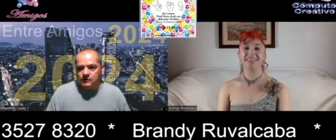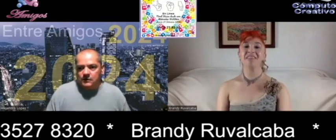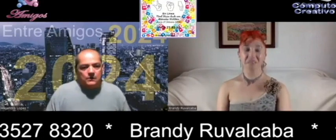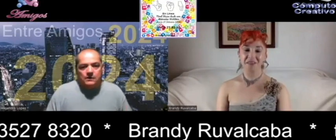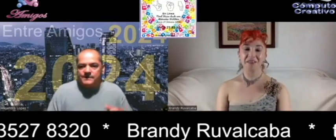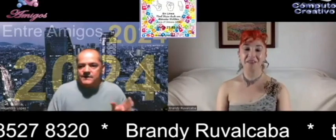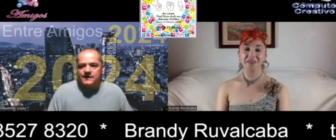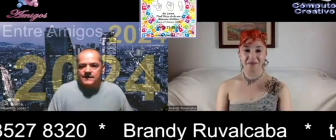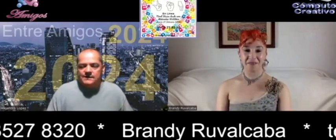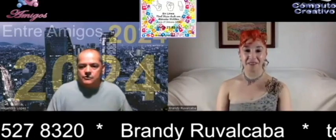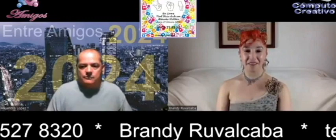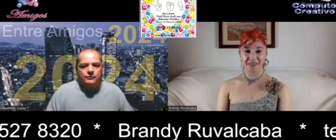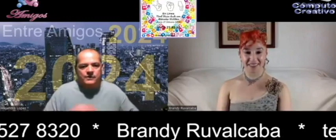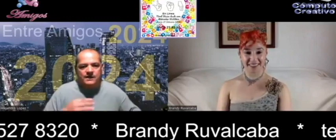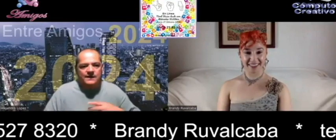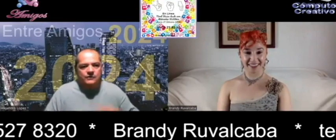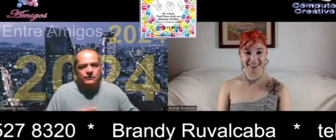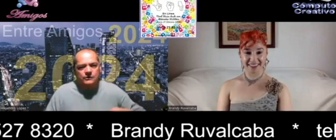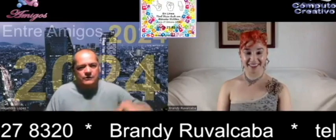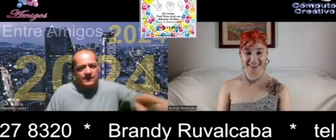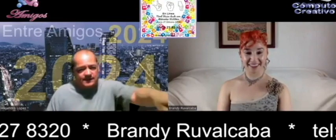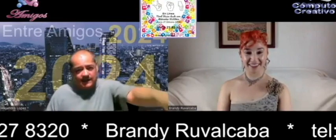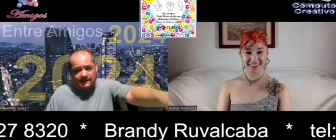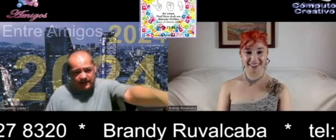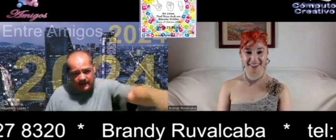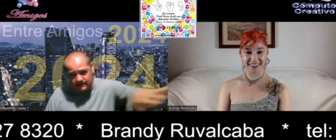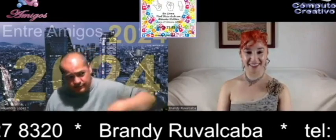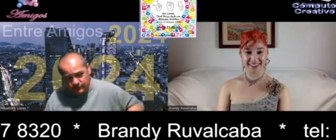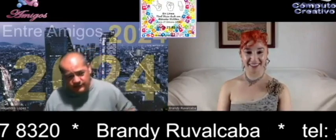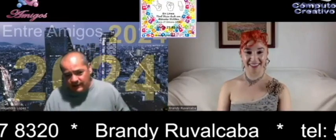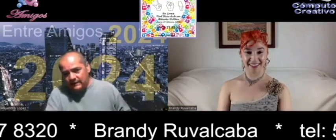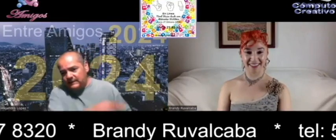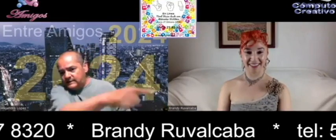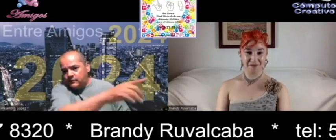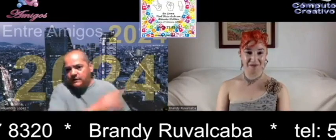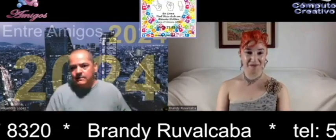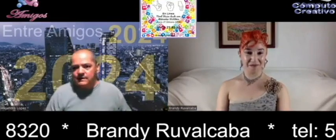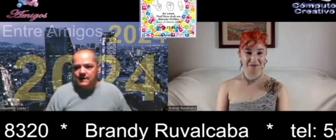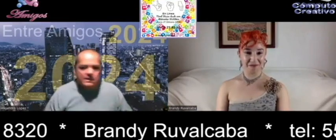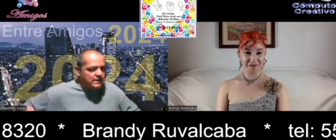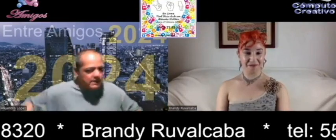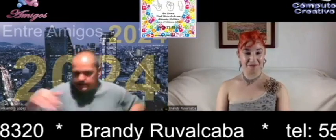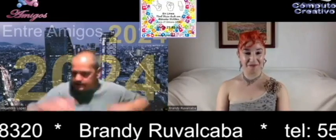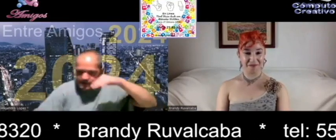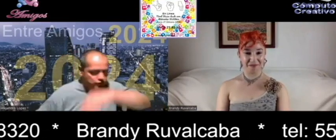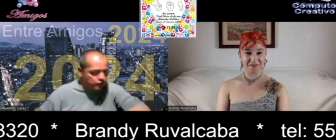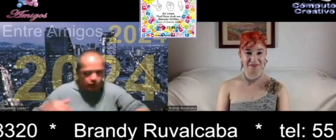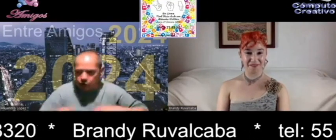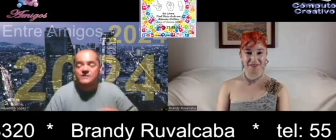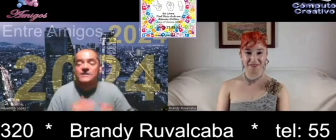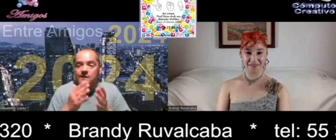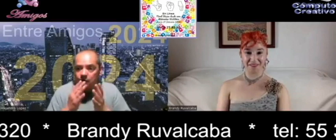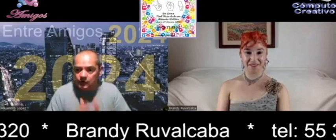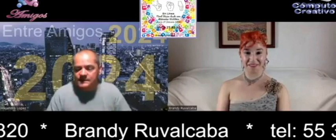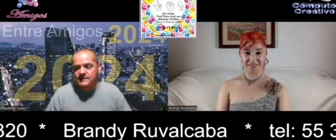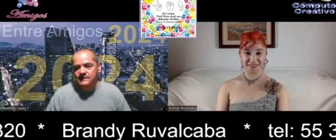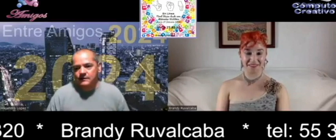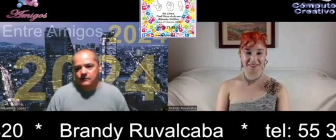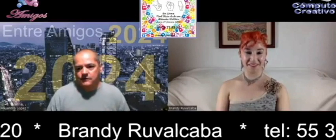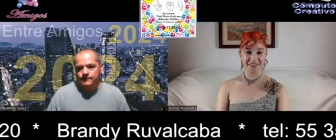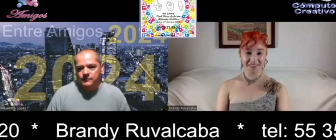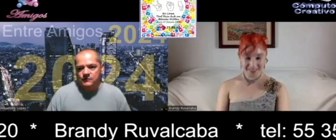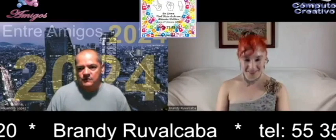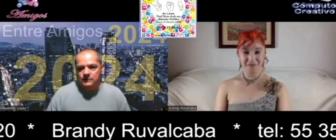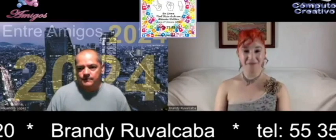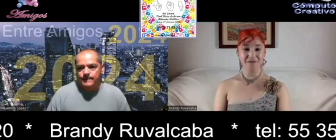¿no? Igual pasa en la natación, voy nadando y tengo que alcanzar, no sé, al señor que vaya y estás duro, duro hasta que logras